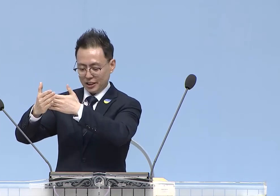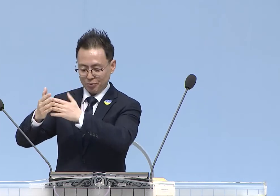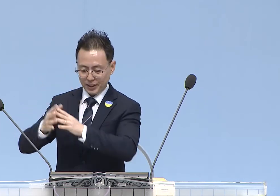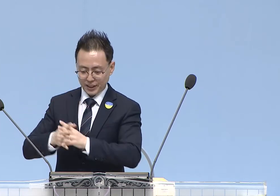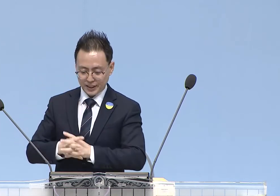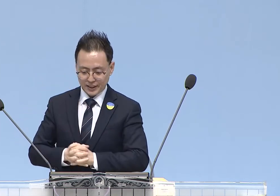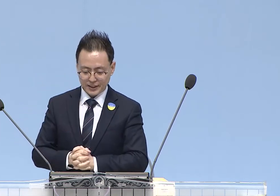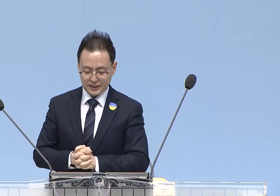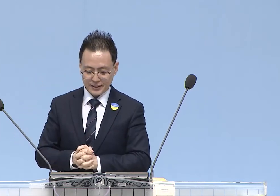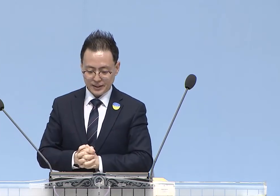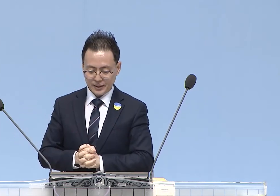있습니다.